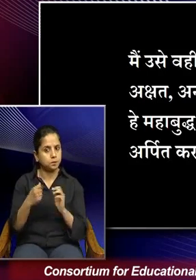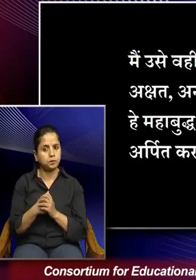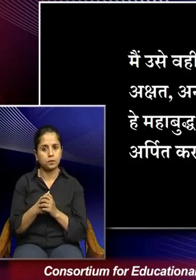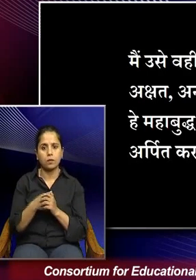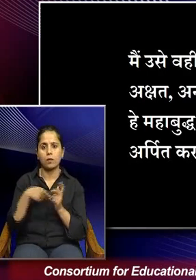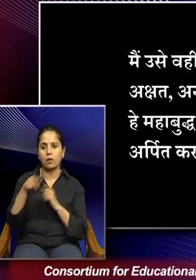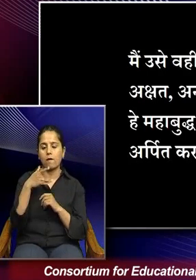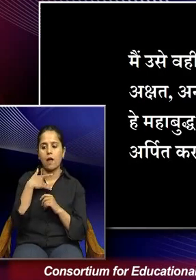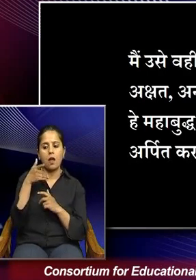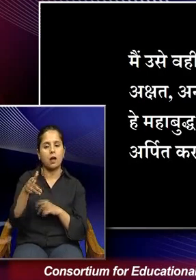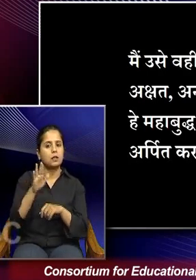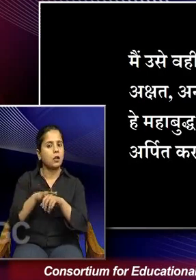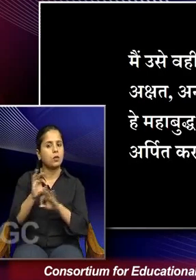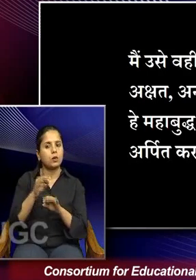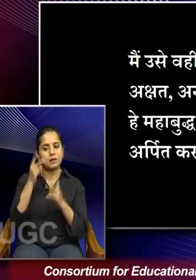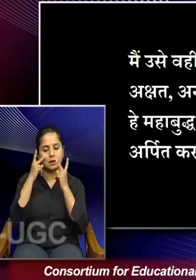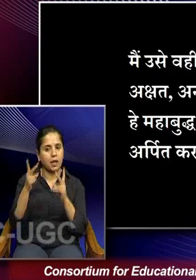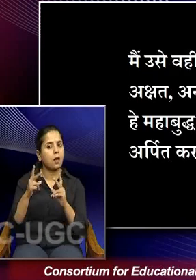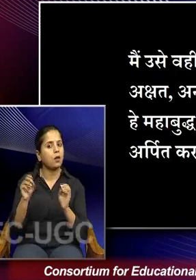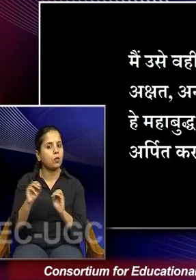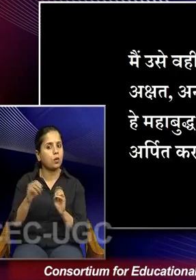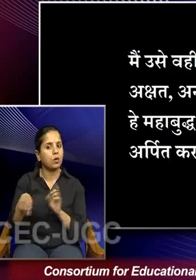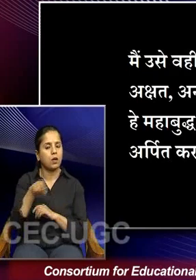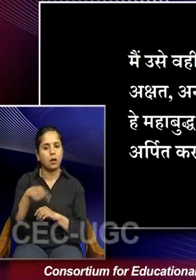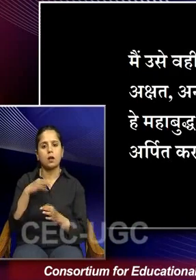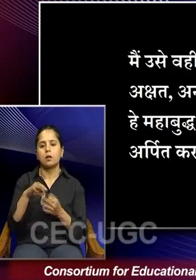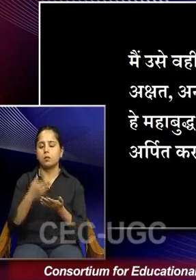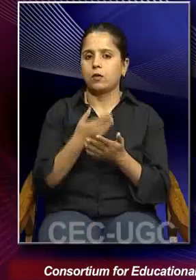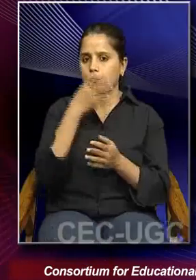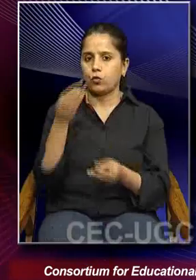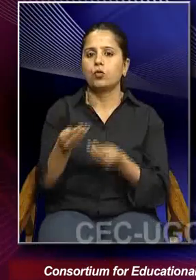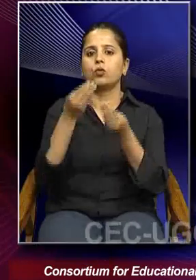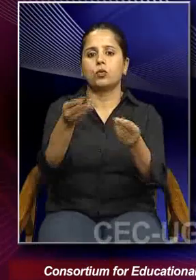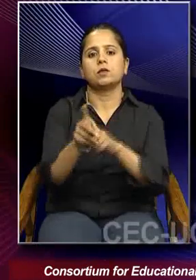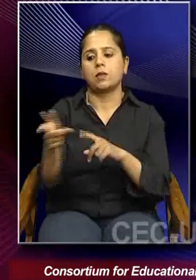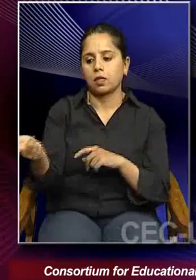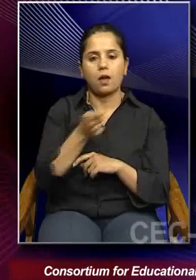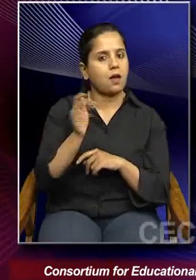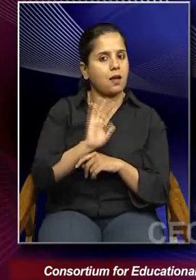अनावृं है महबुद्ध अर्पित करती हूं तुझे